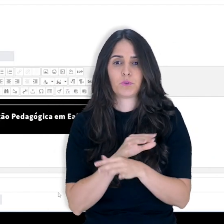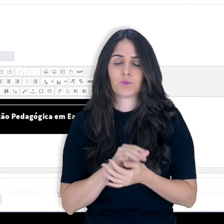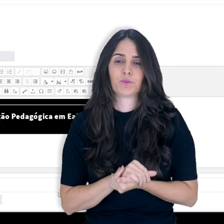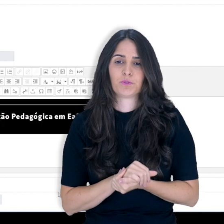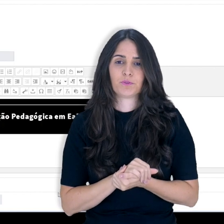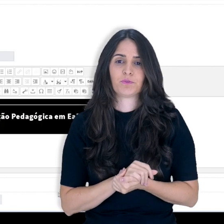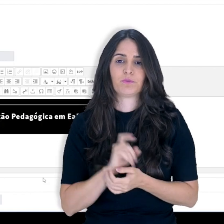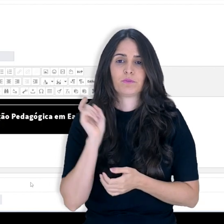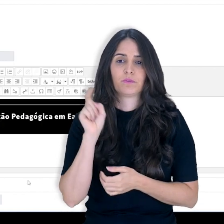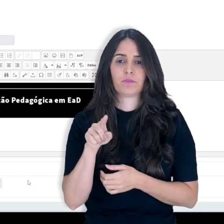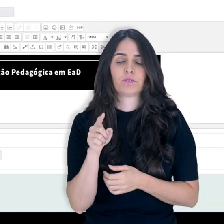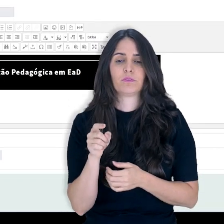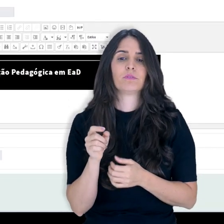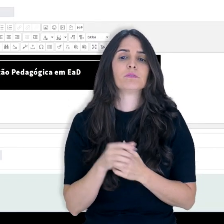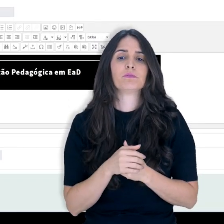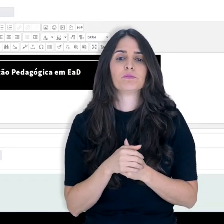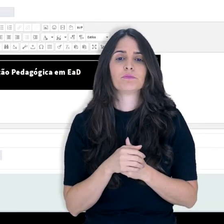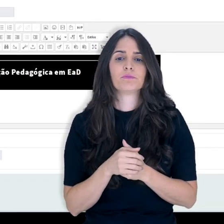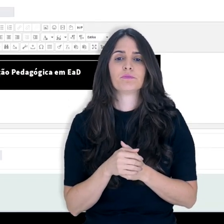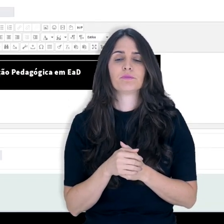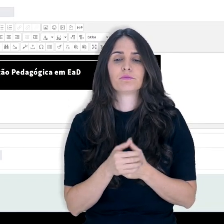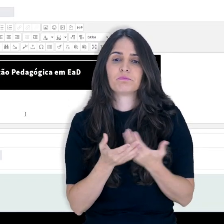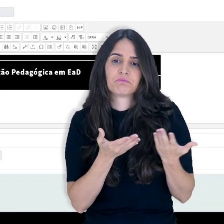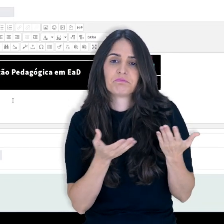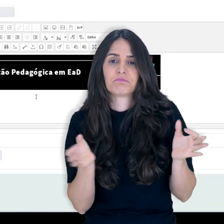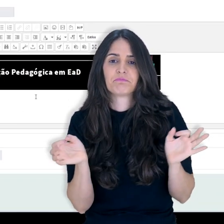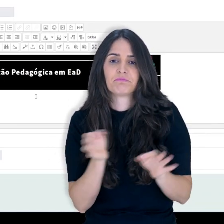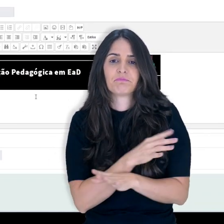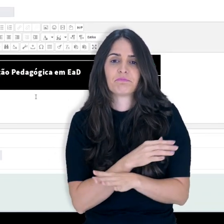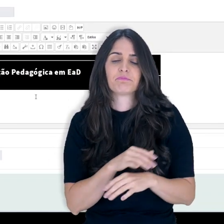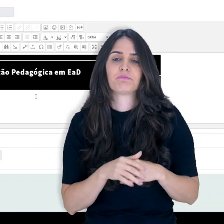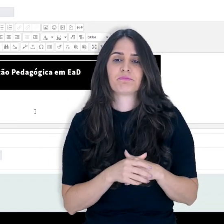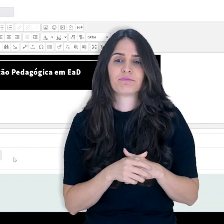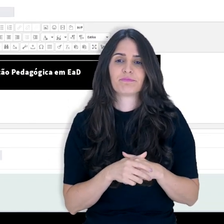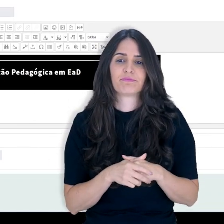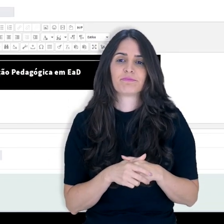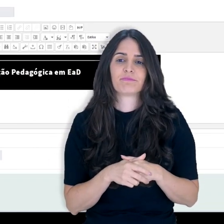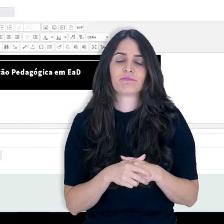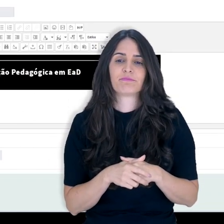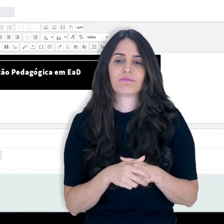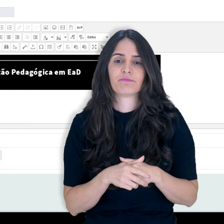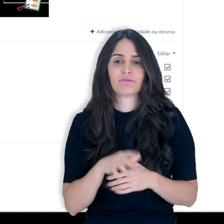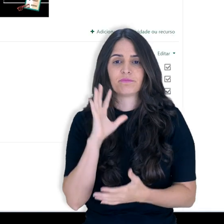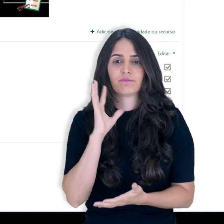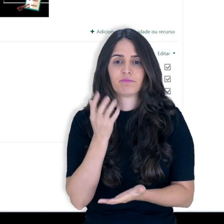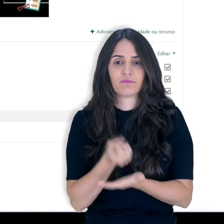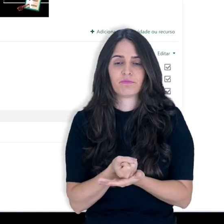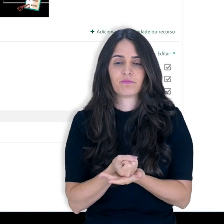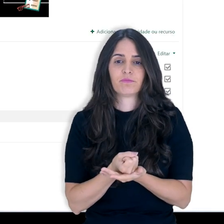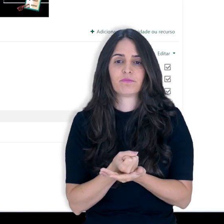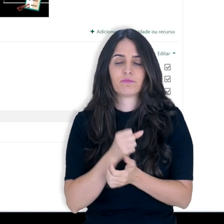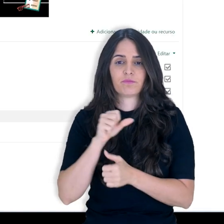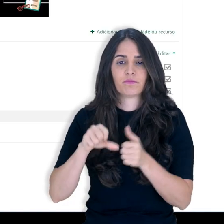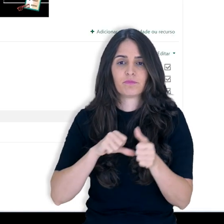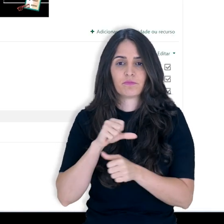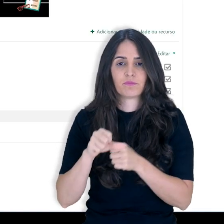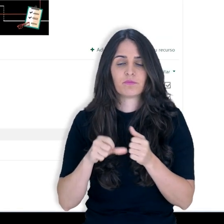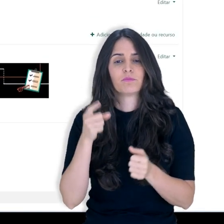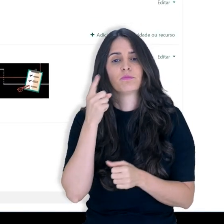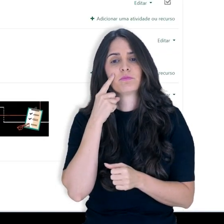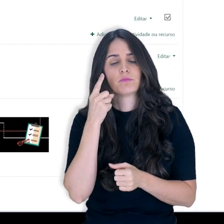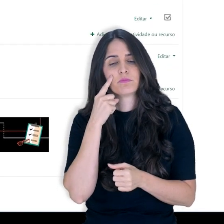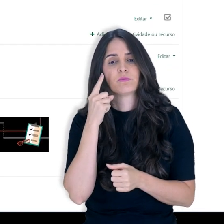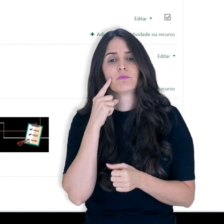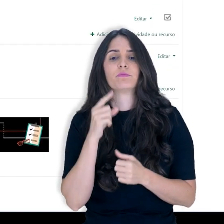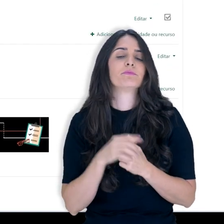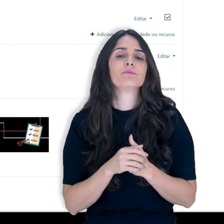pronto agora sim clico inserir está aqui o meu banner que é uma imagem Então vou salvar mudanças e vou verificar